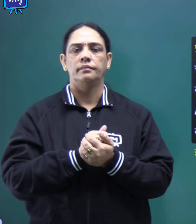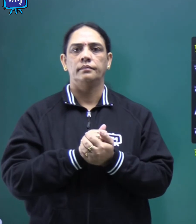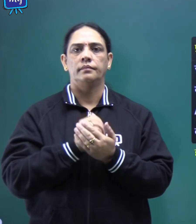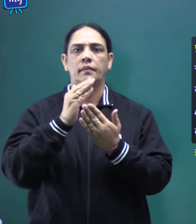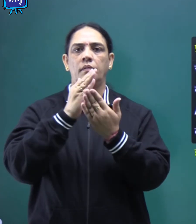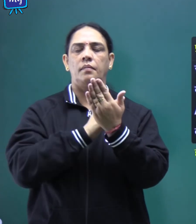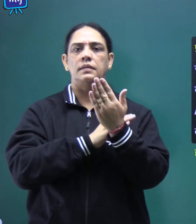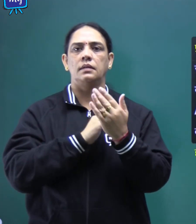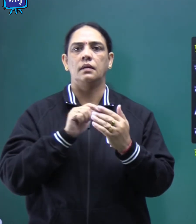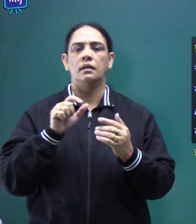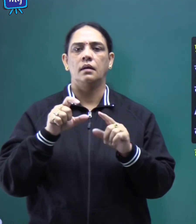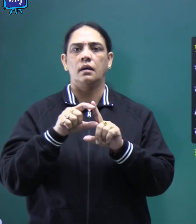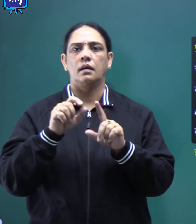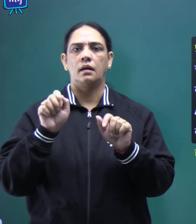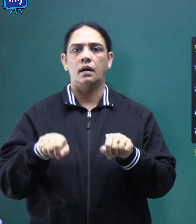विभाजित करना है।